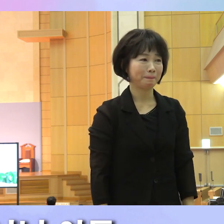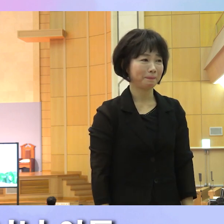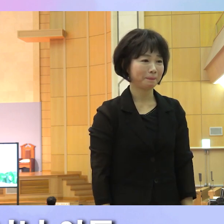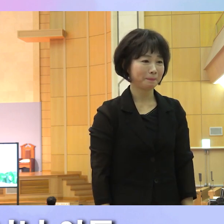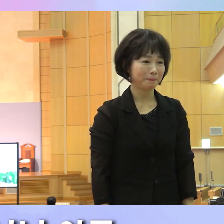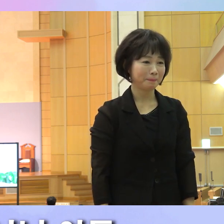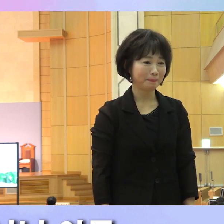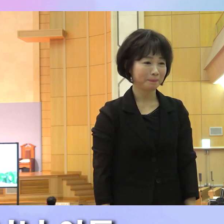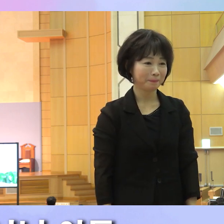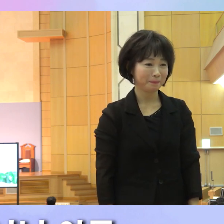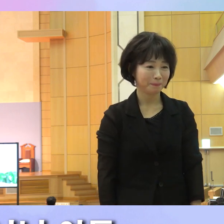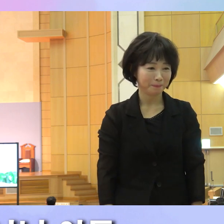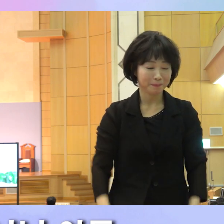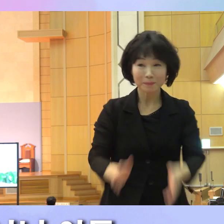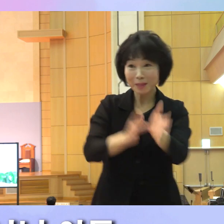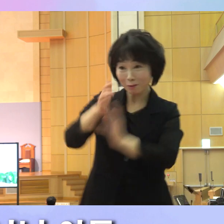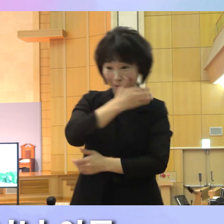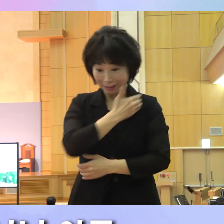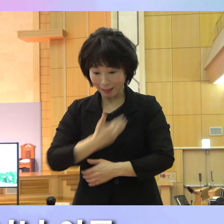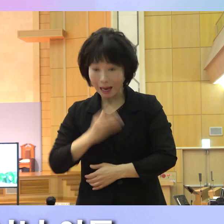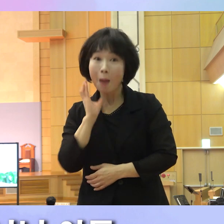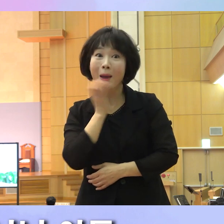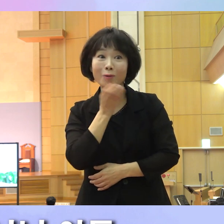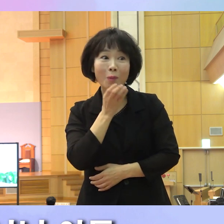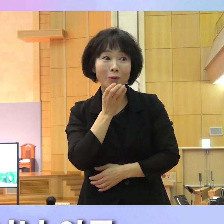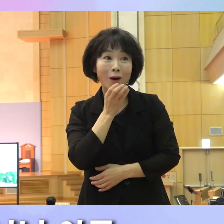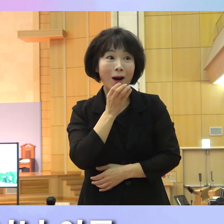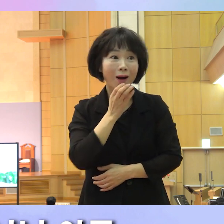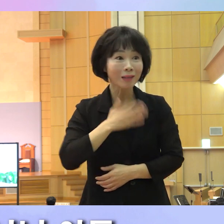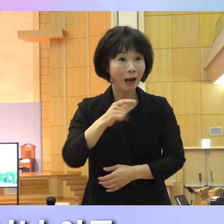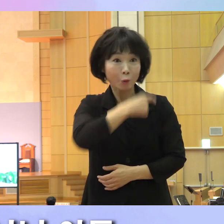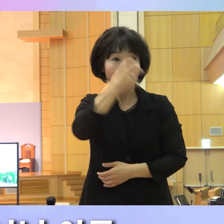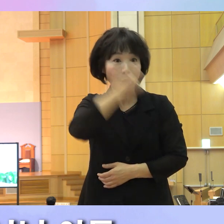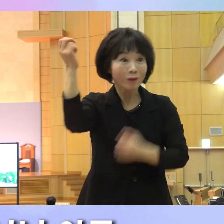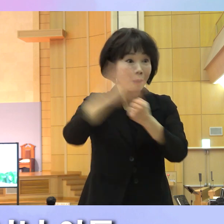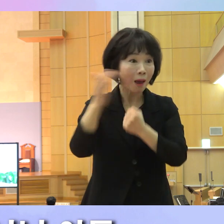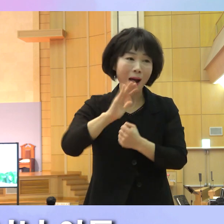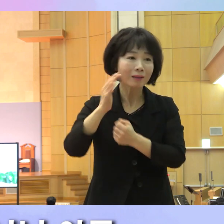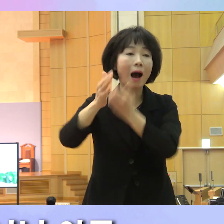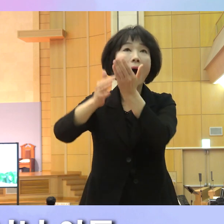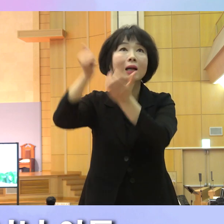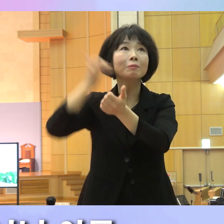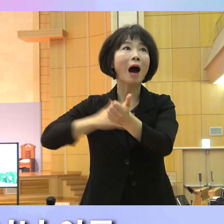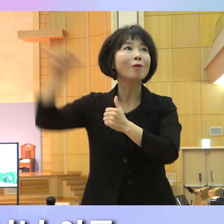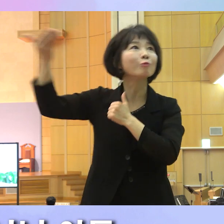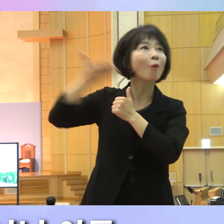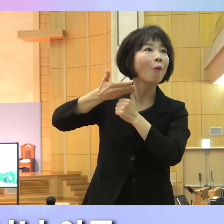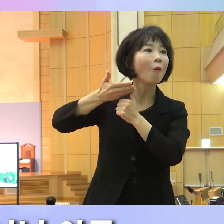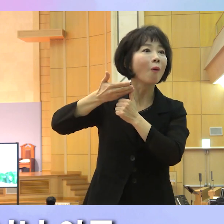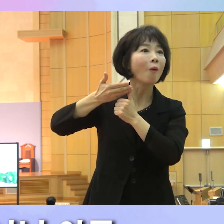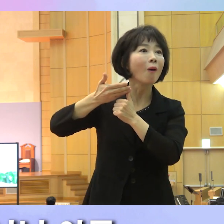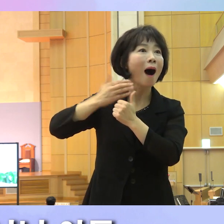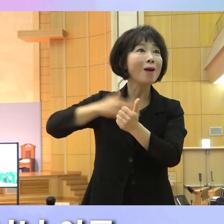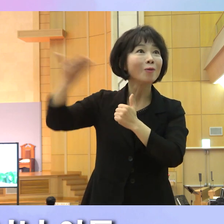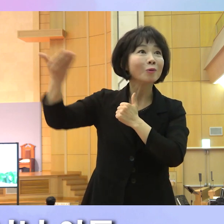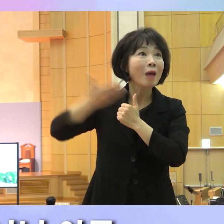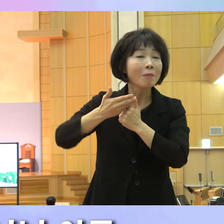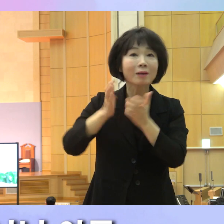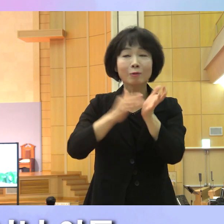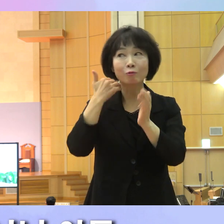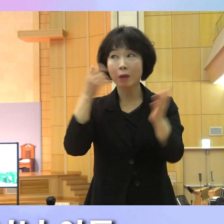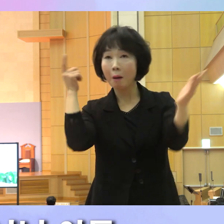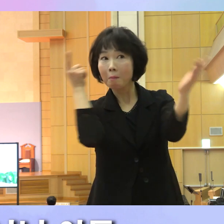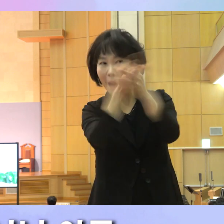하나님이 알려줬다라고 하는 예수의 말씀을 듣고 하나님이 나한테 언제 알려줬지? 지금 자기는 모르고 있는 거예요. 그러니까